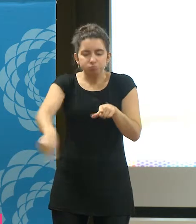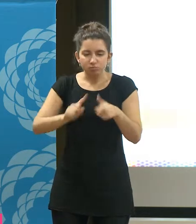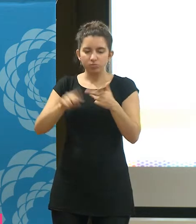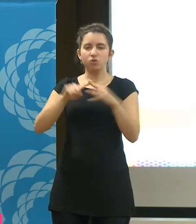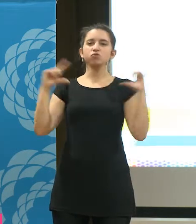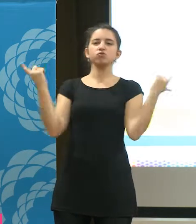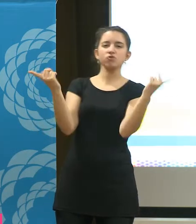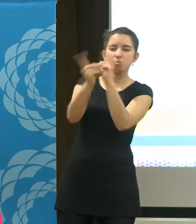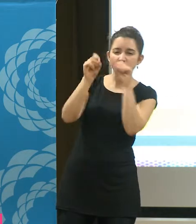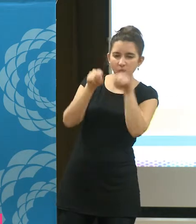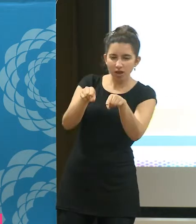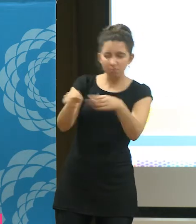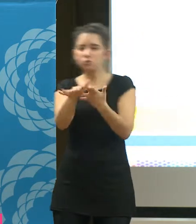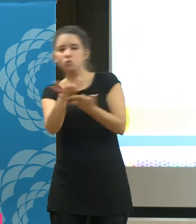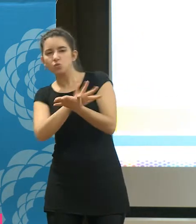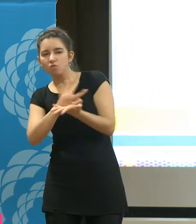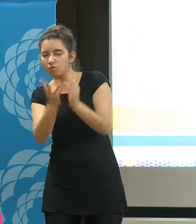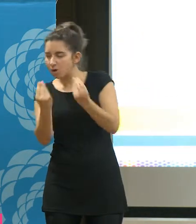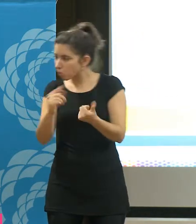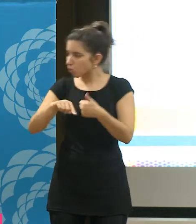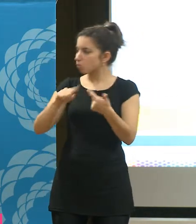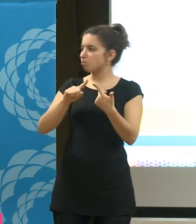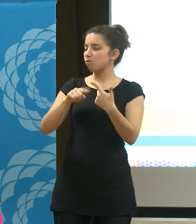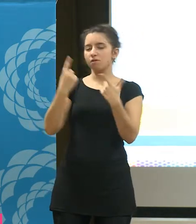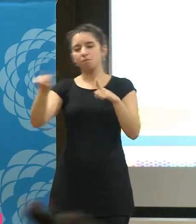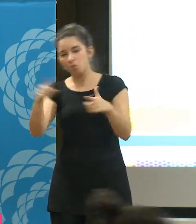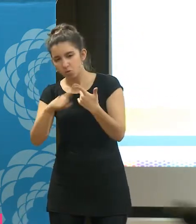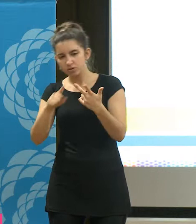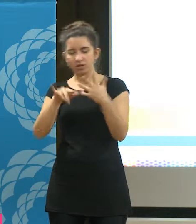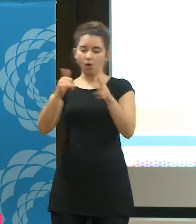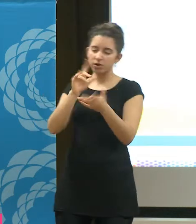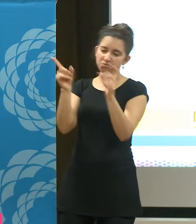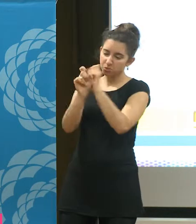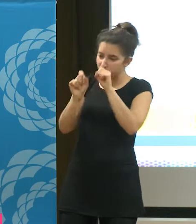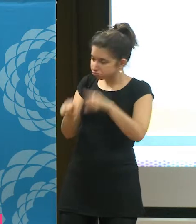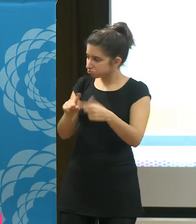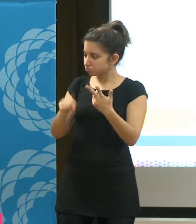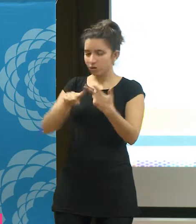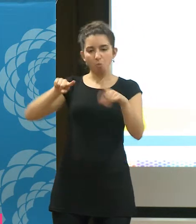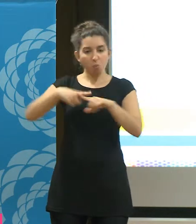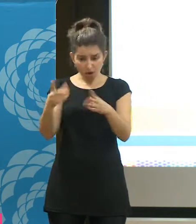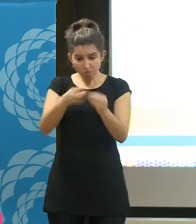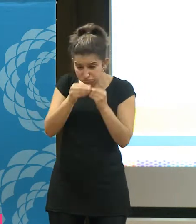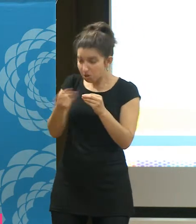problemas sociales y posibles soluciones, música, problema de adolescencia y